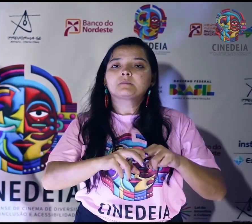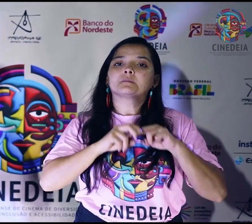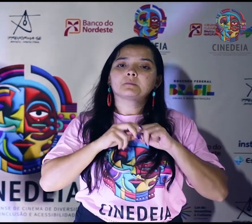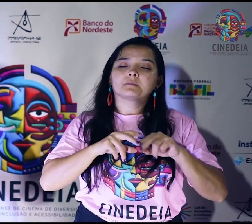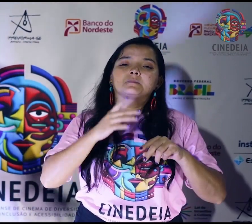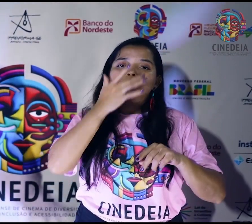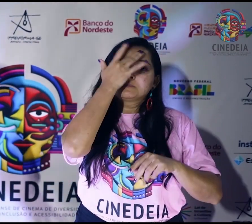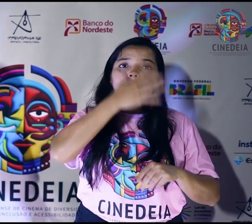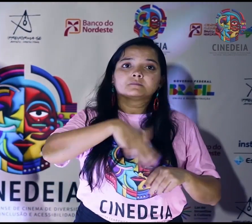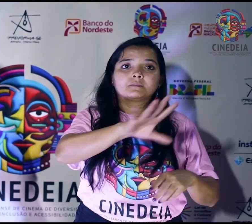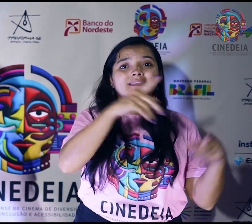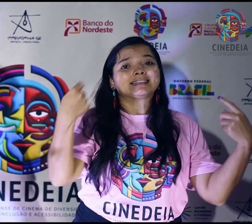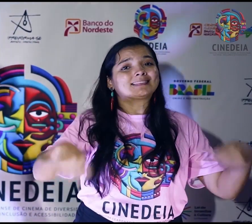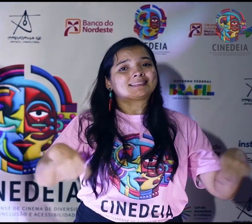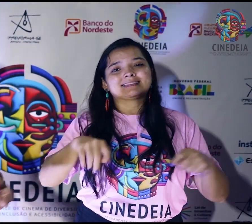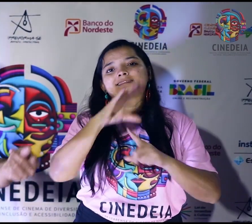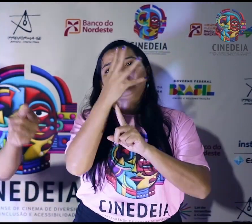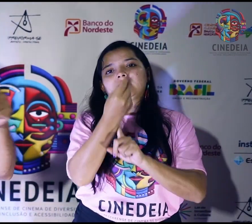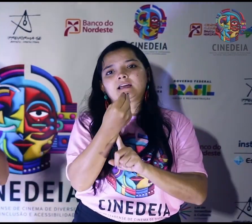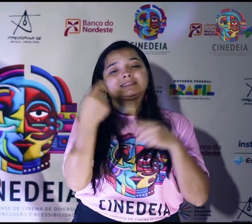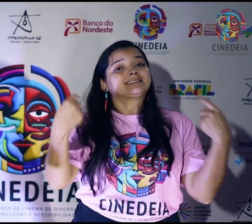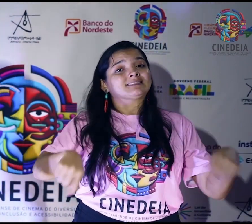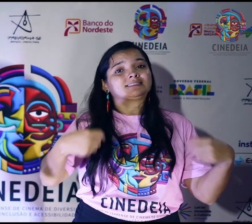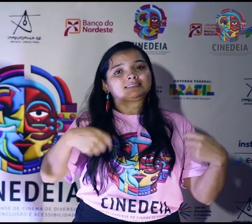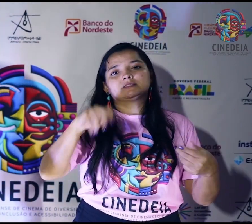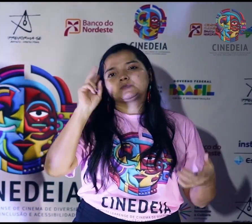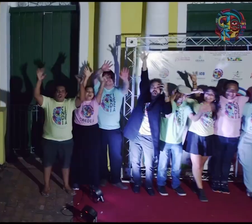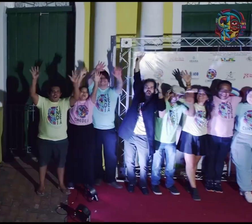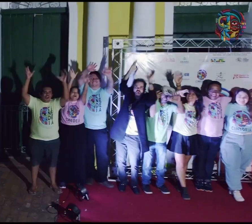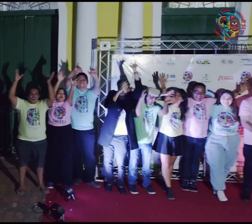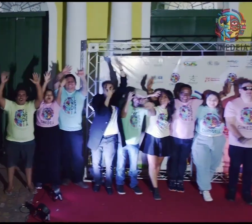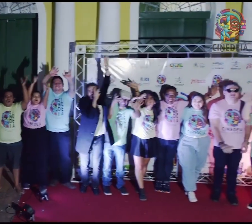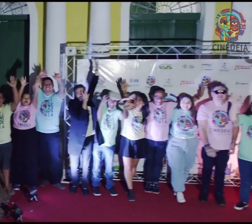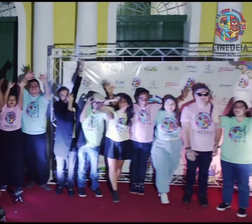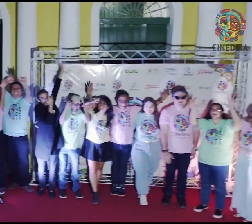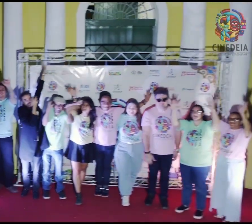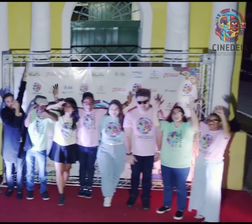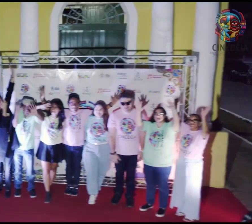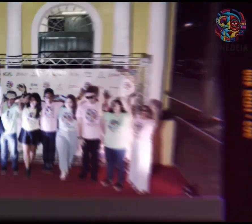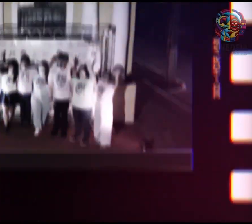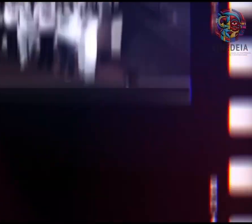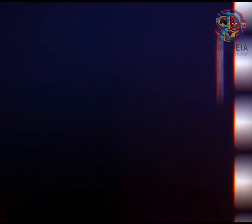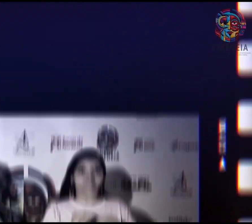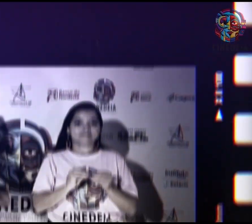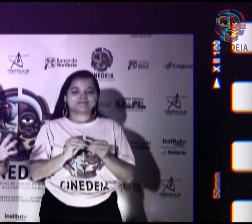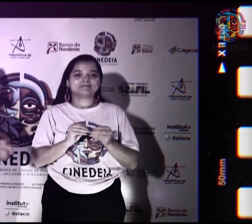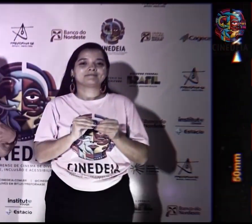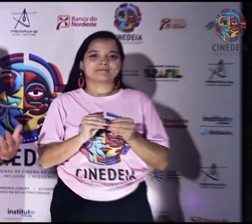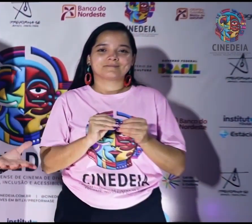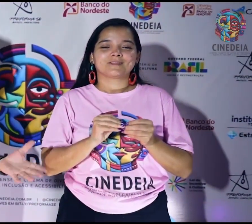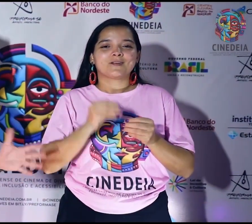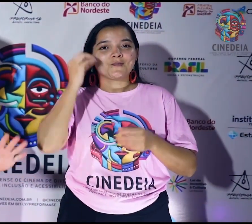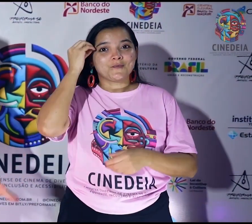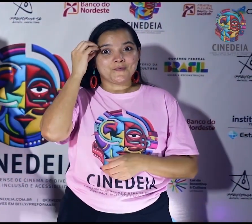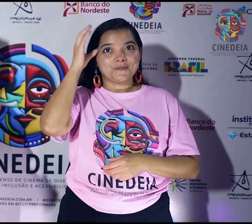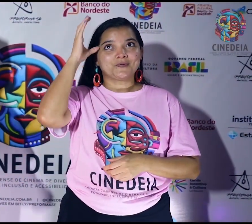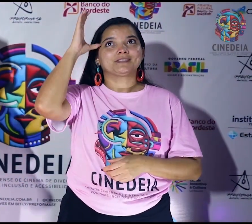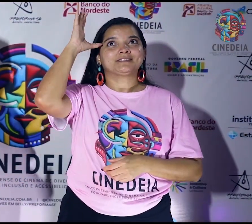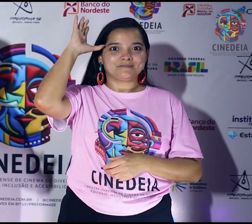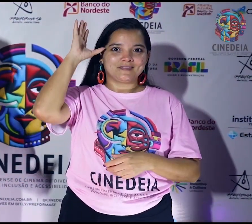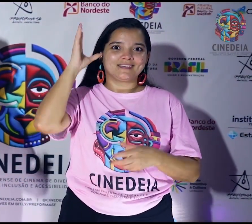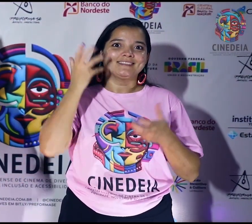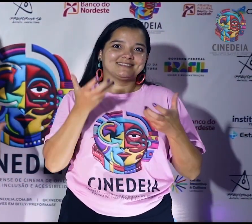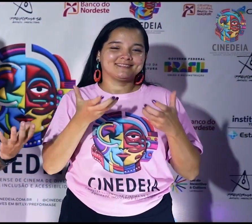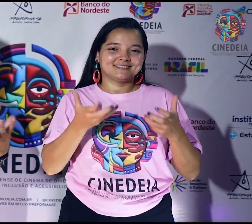projeto. Por quê? Primeiro, porque é para todas as idades. Segundo, porque não podia ser melhor. É gratuito. E vai ser no